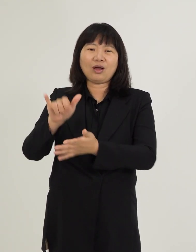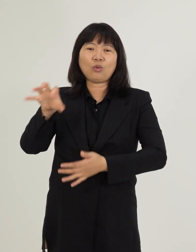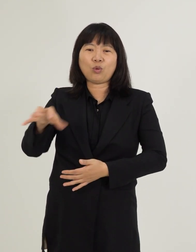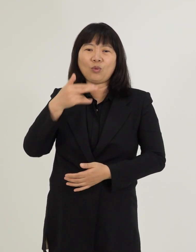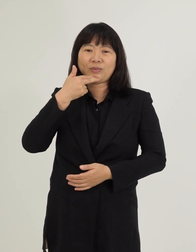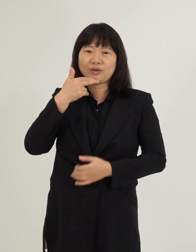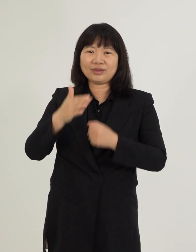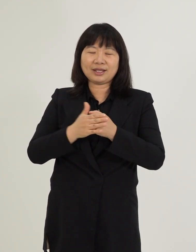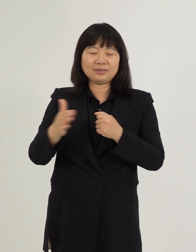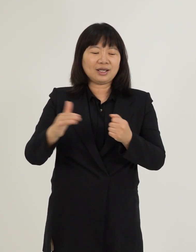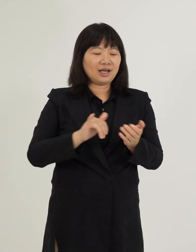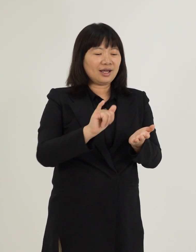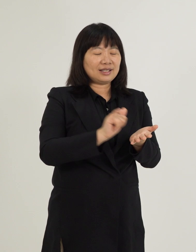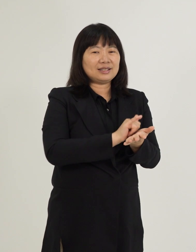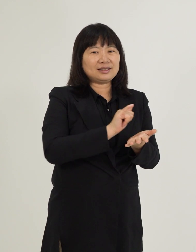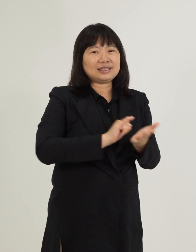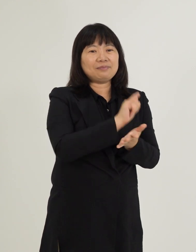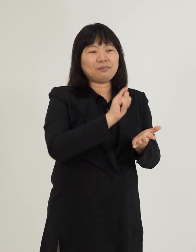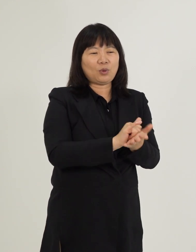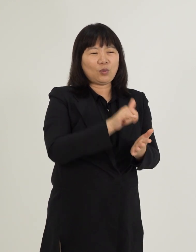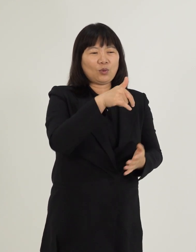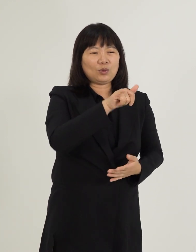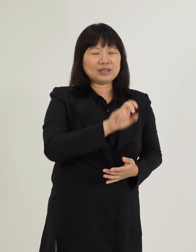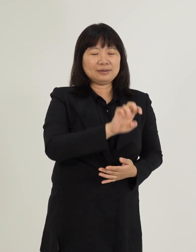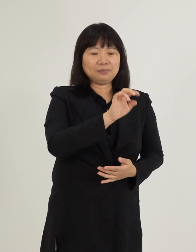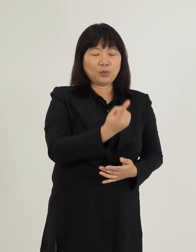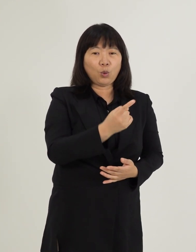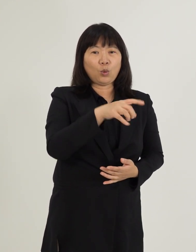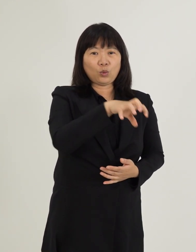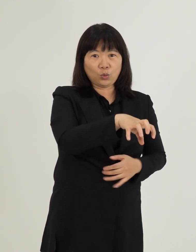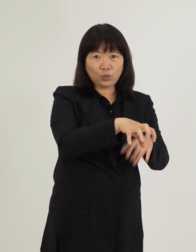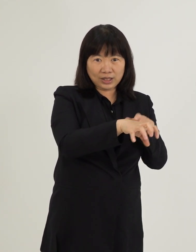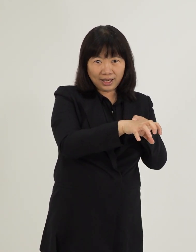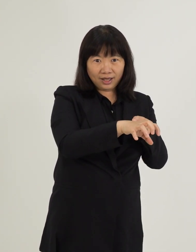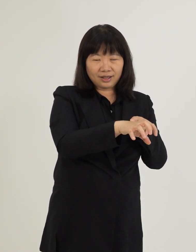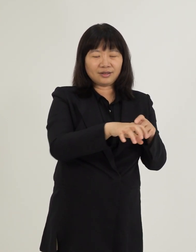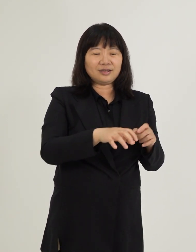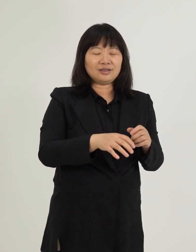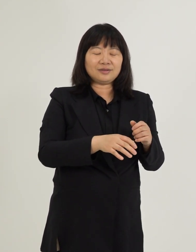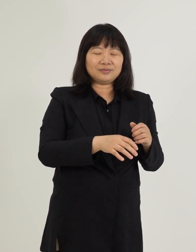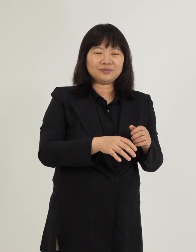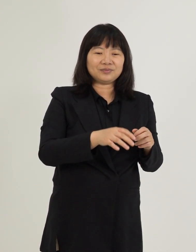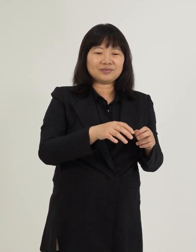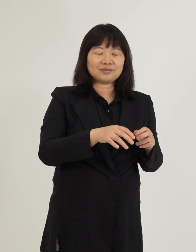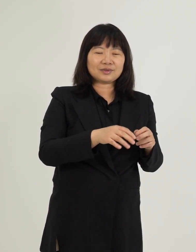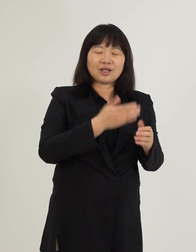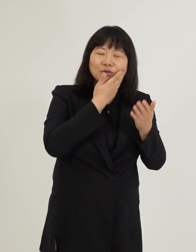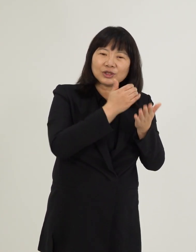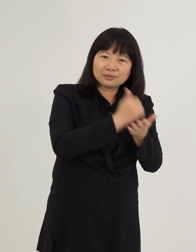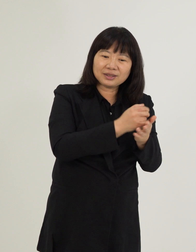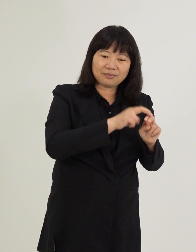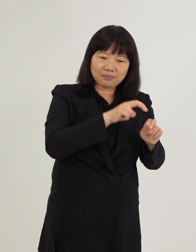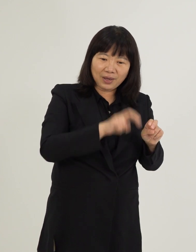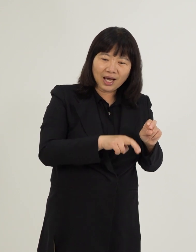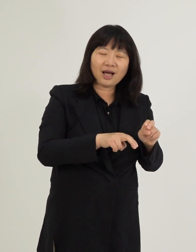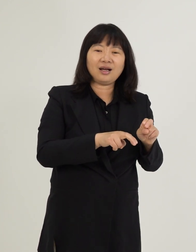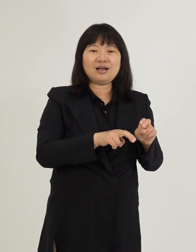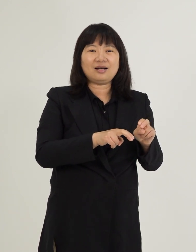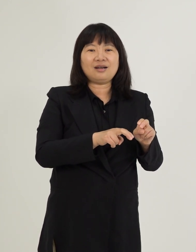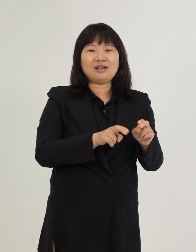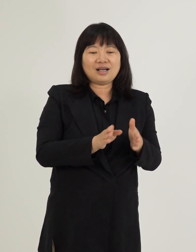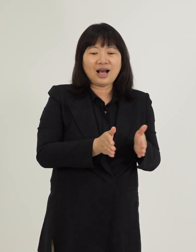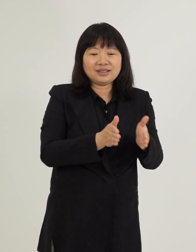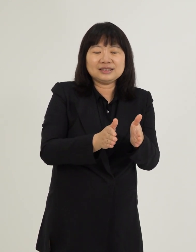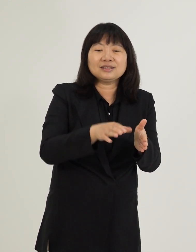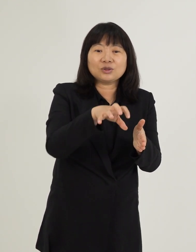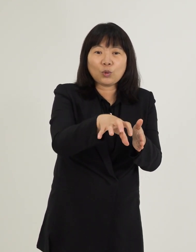김포공항에서 귀빈들이 내리면 직통길이 그 마포대로예요. 그나마 그 당시에는 뭐